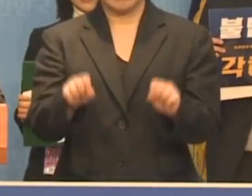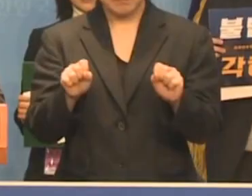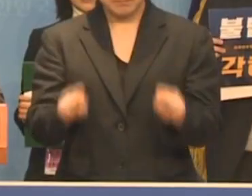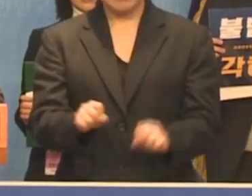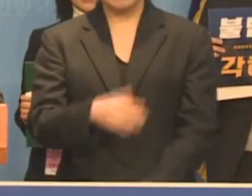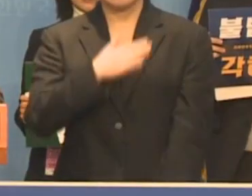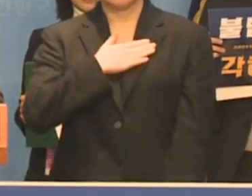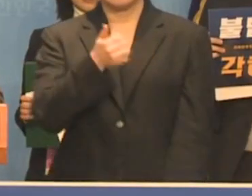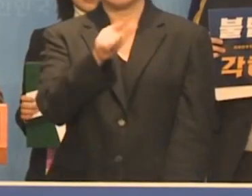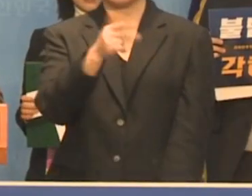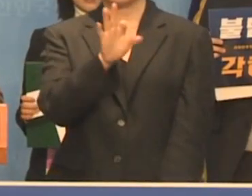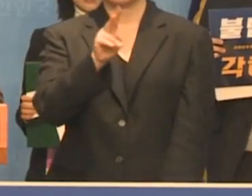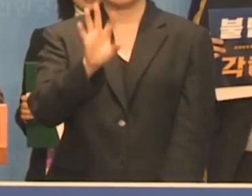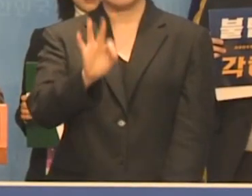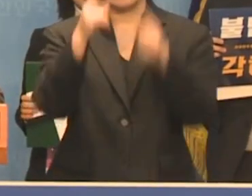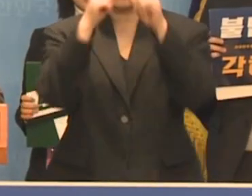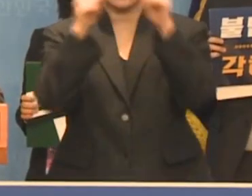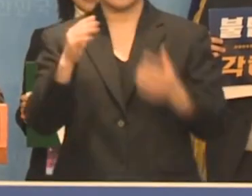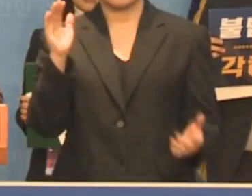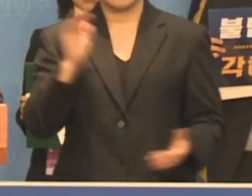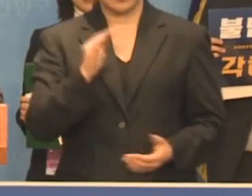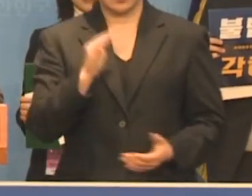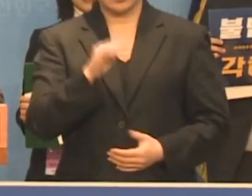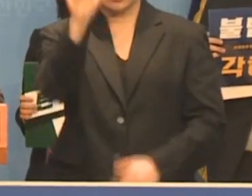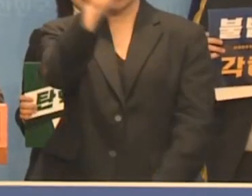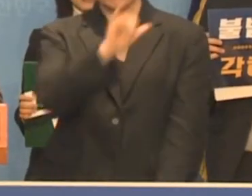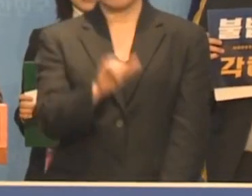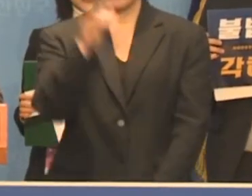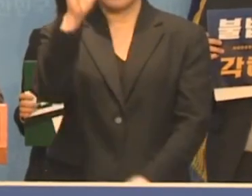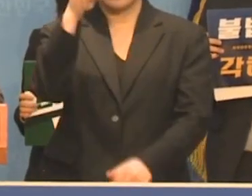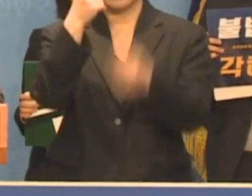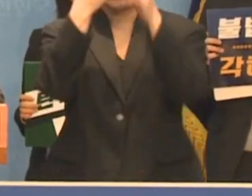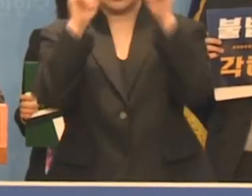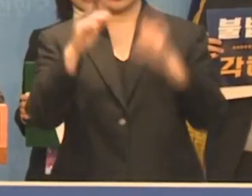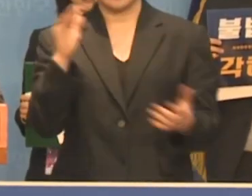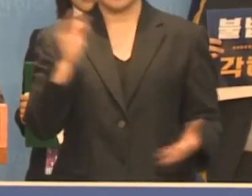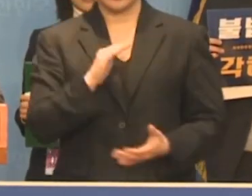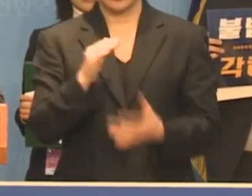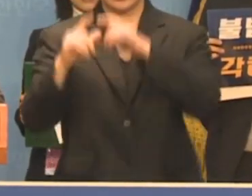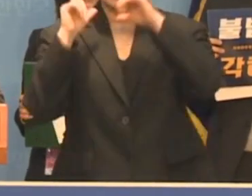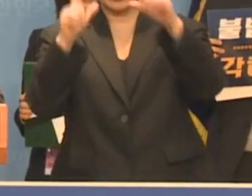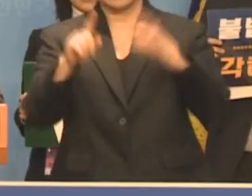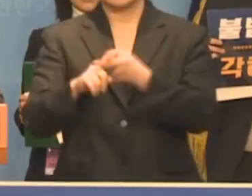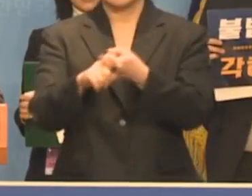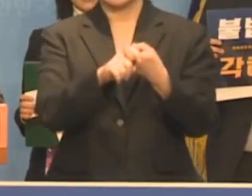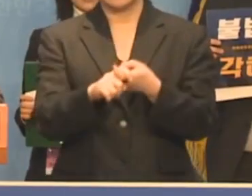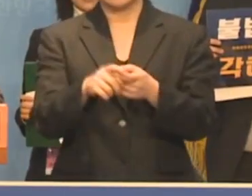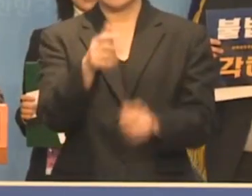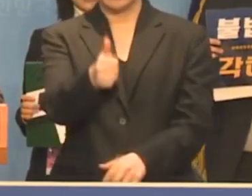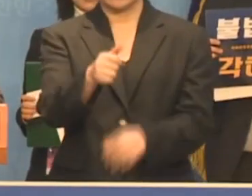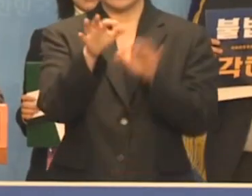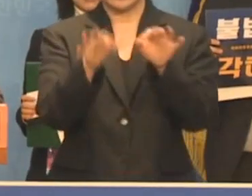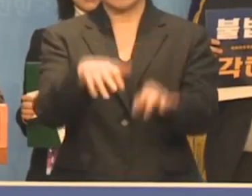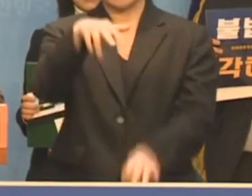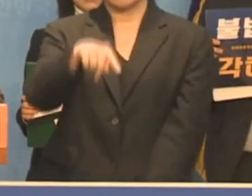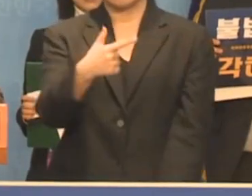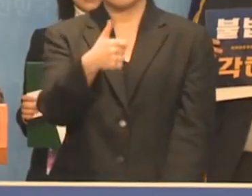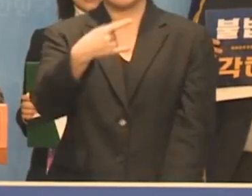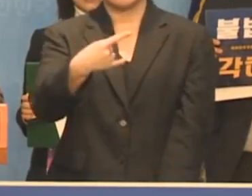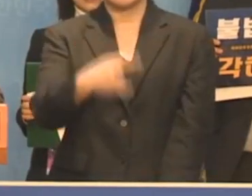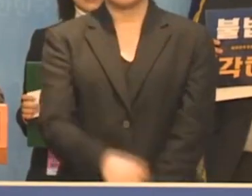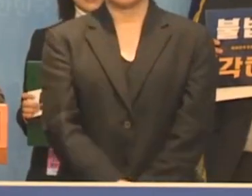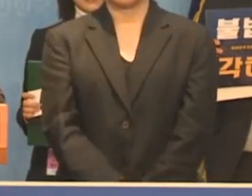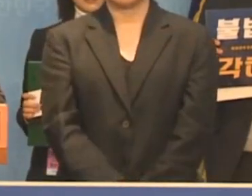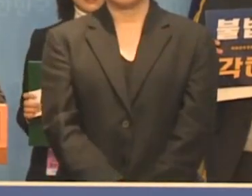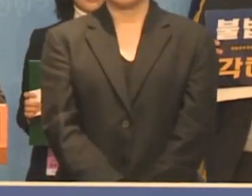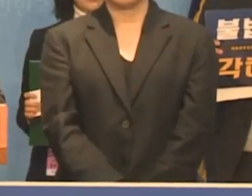안녕하십니까. 저는 한양대학교 재학생이자 전국대학교 시국선언 연합협력체 자유대학의 대표 김준희입니다.